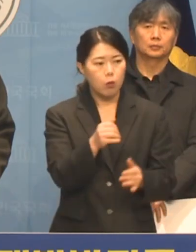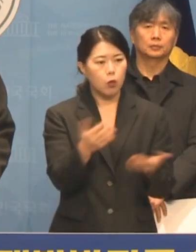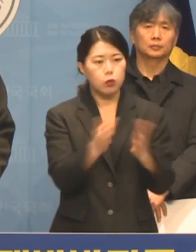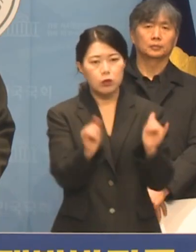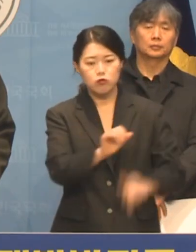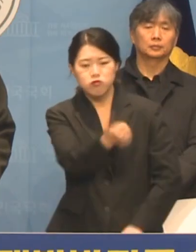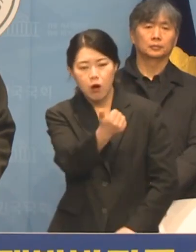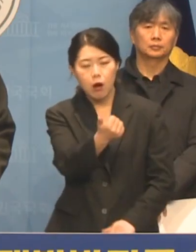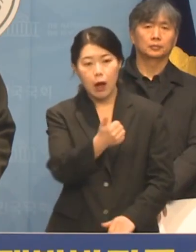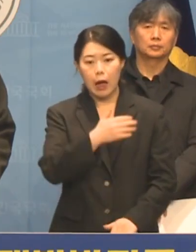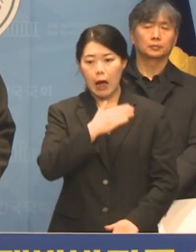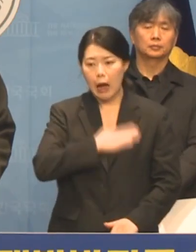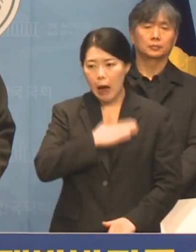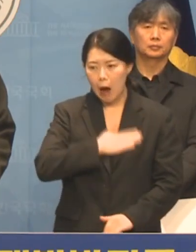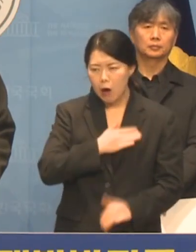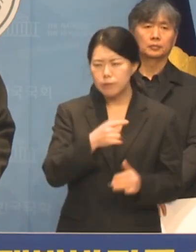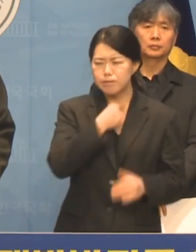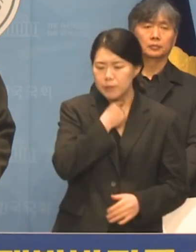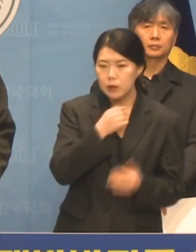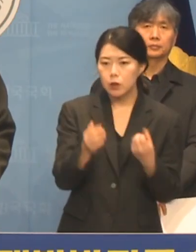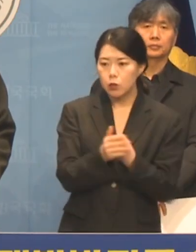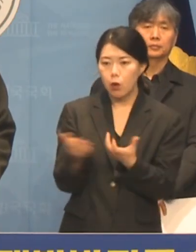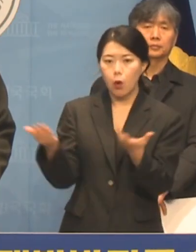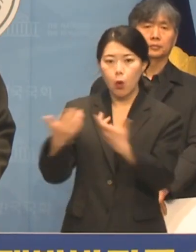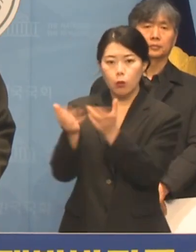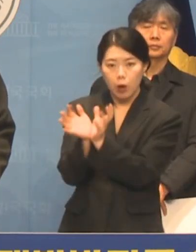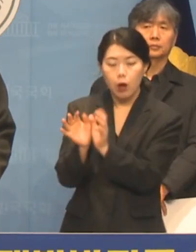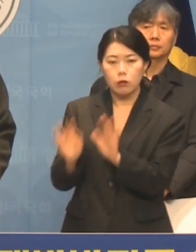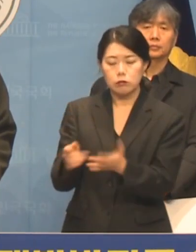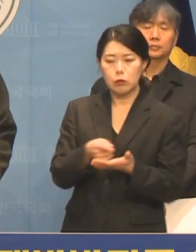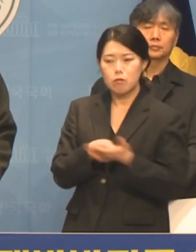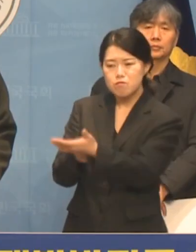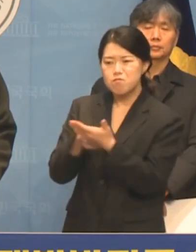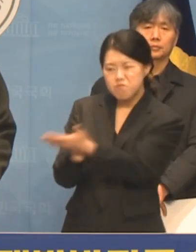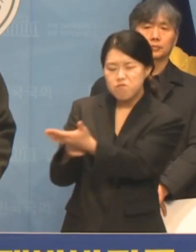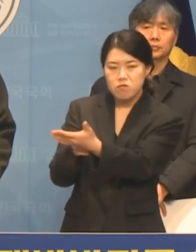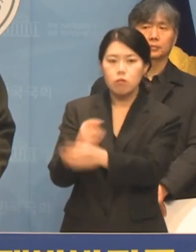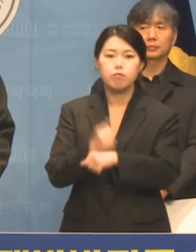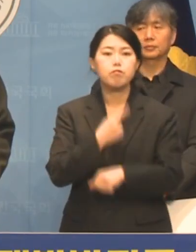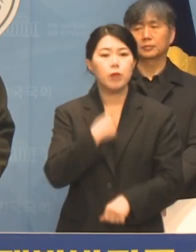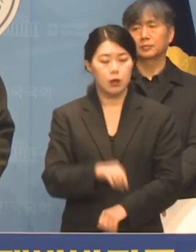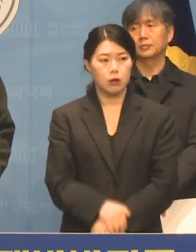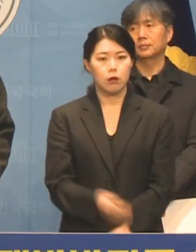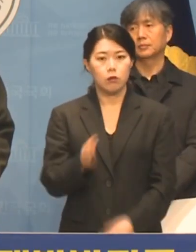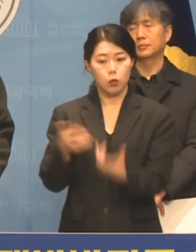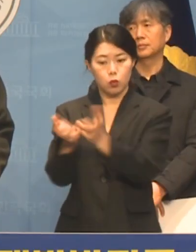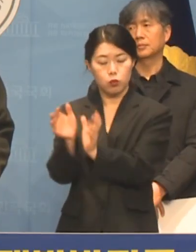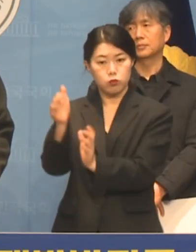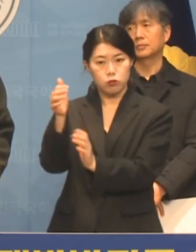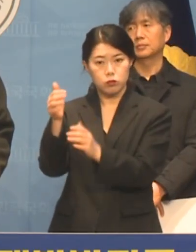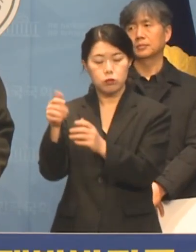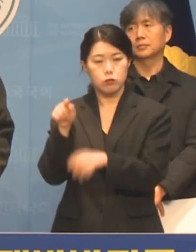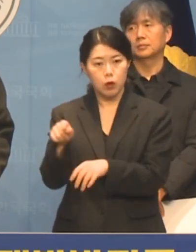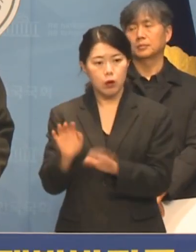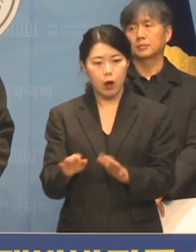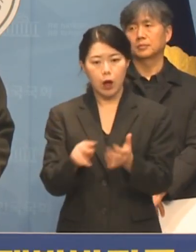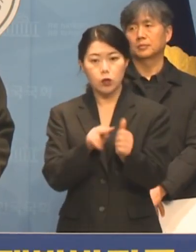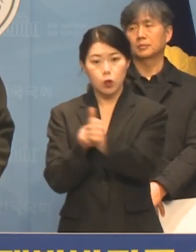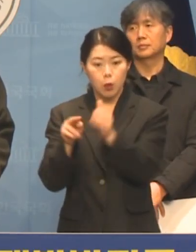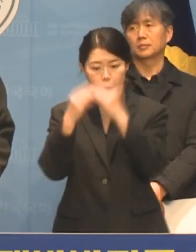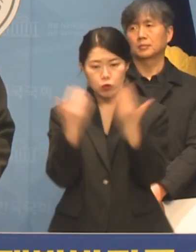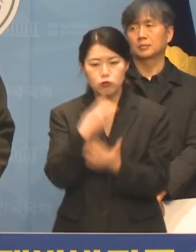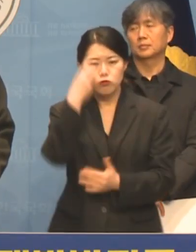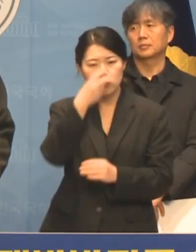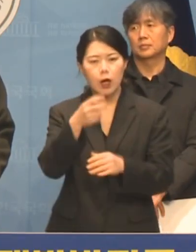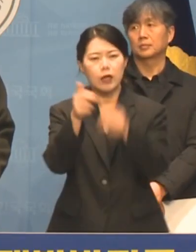잃고 있는지 알기 위해서 고용노동부에 정보공개 청구를 진행한 바 있습니다. 그런데 고용노동부가 이런 정보들은 다